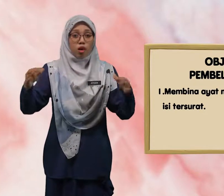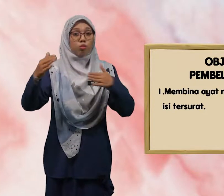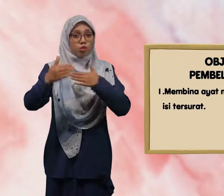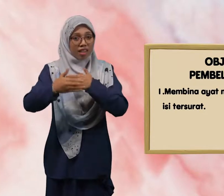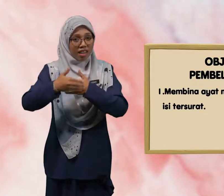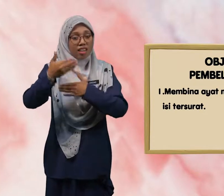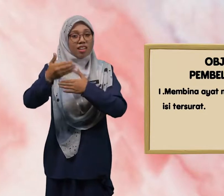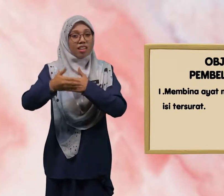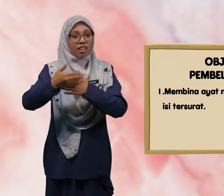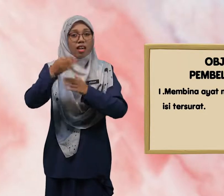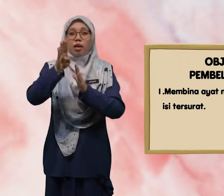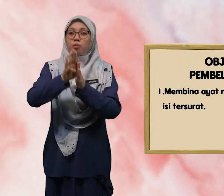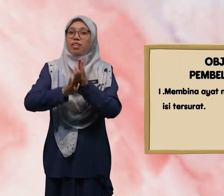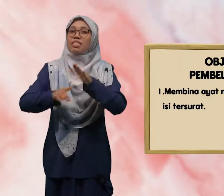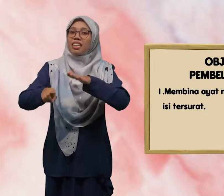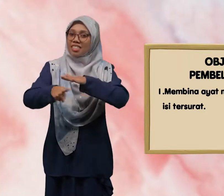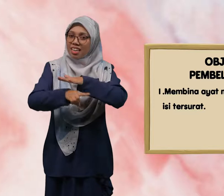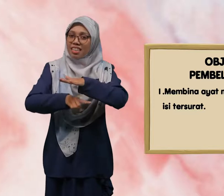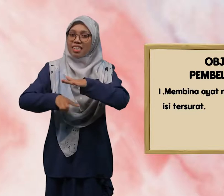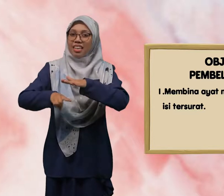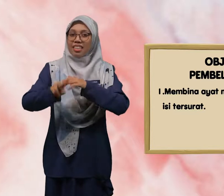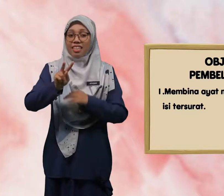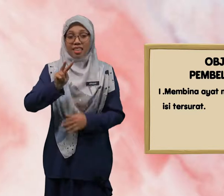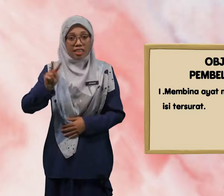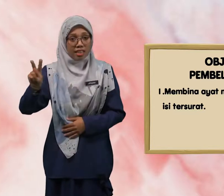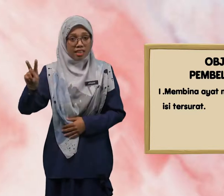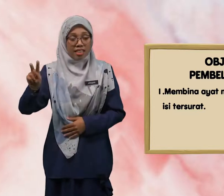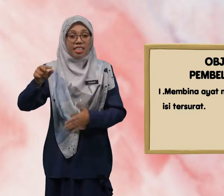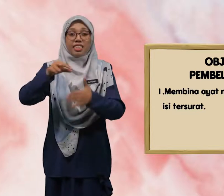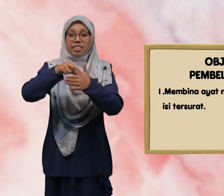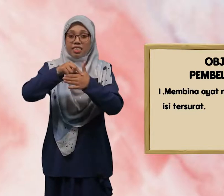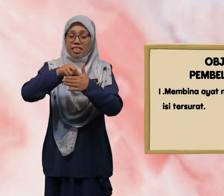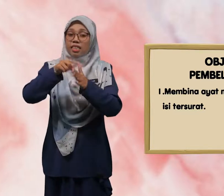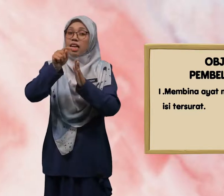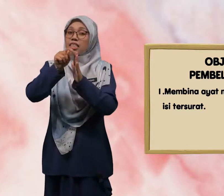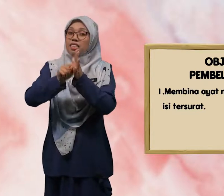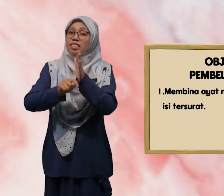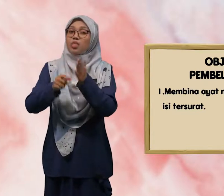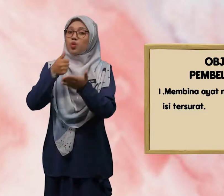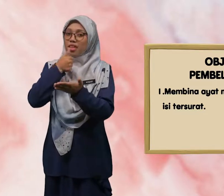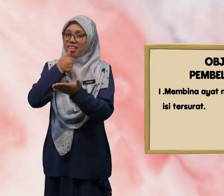mudah berdasarkan isi tersurat